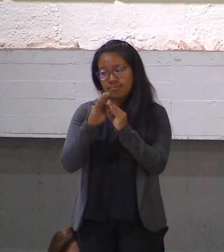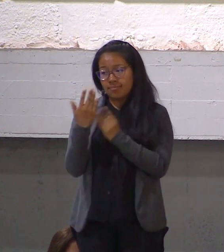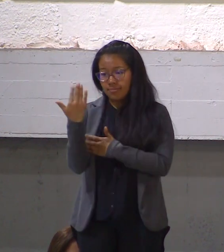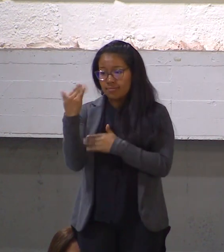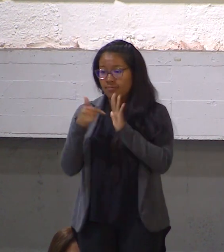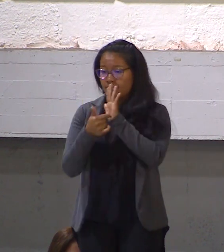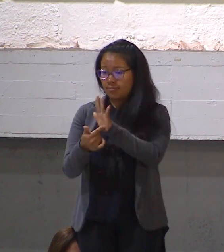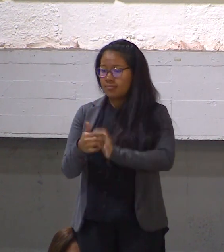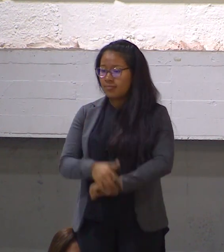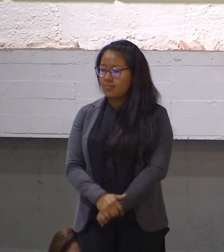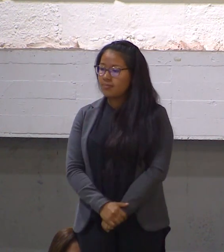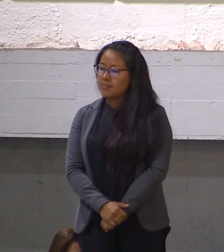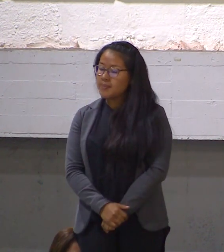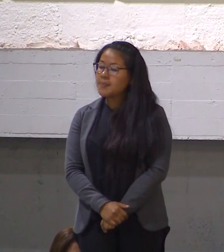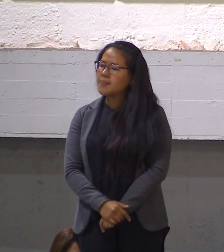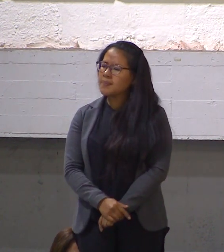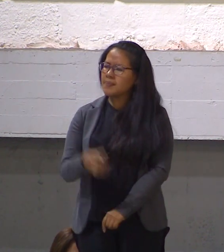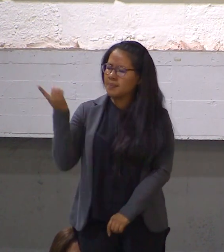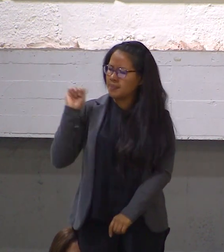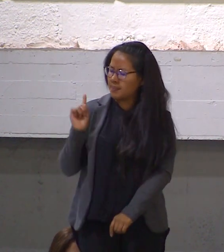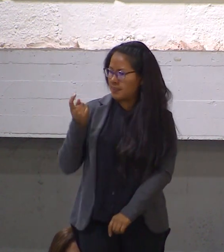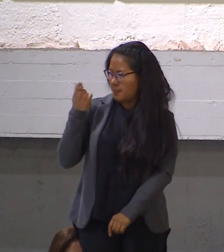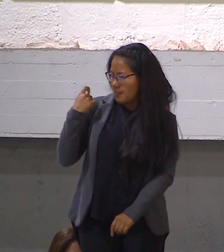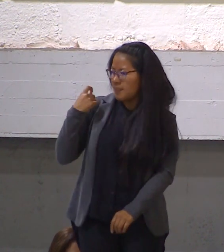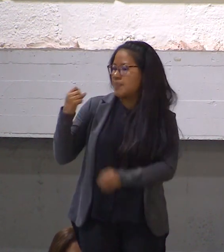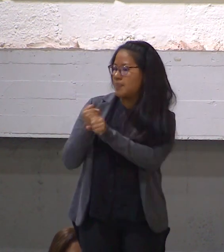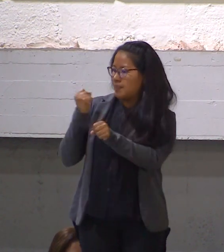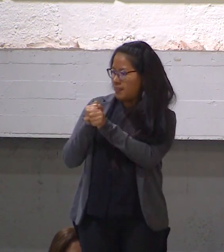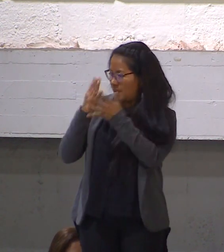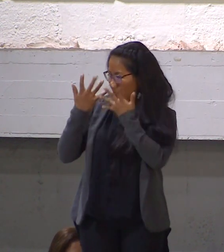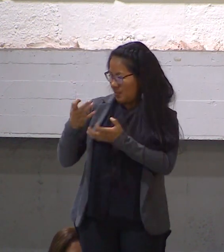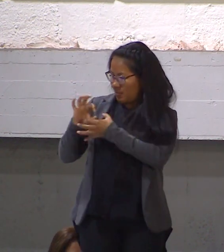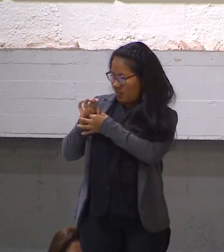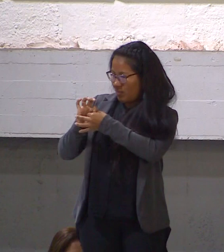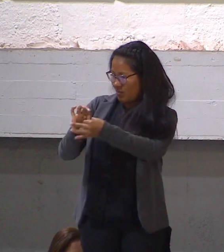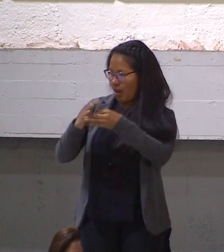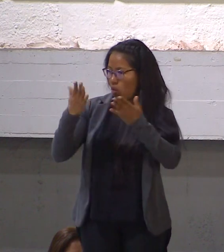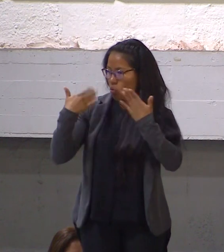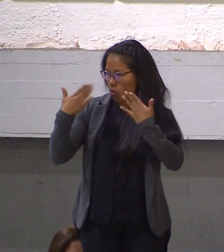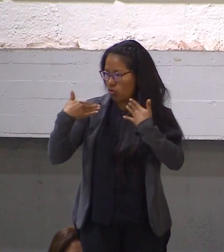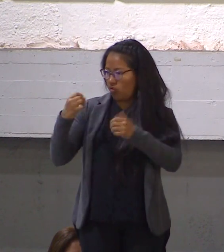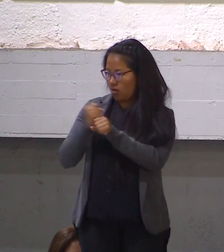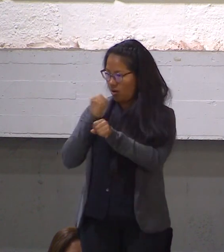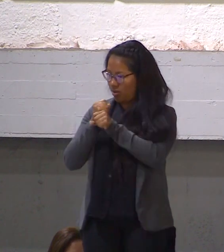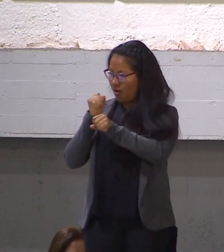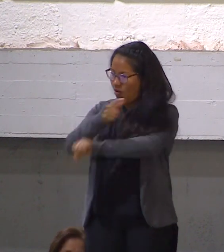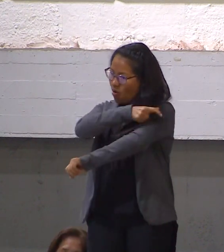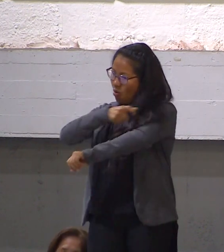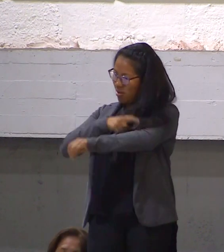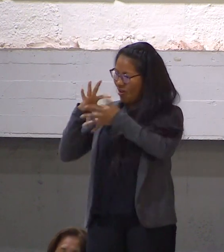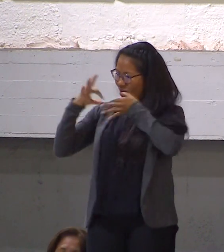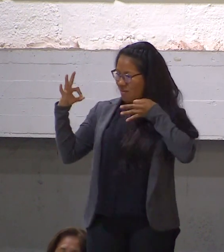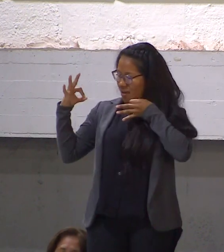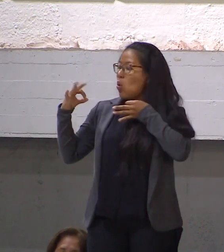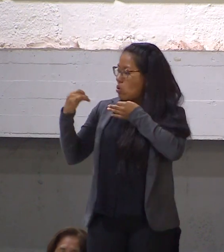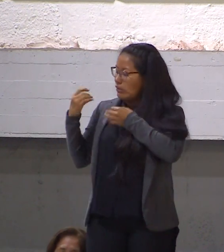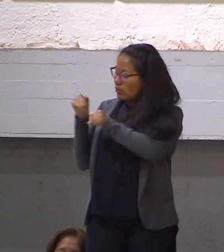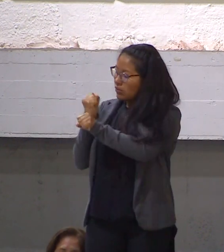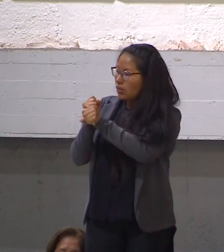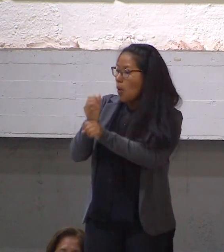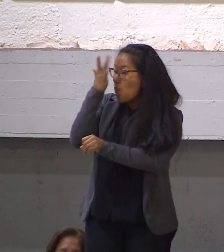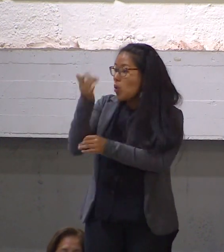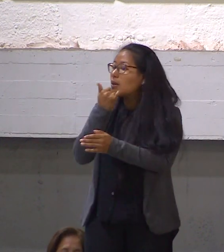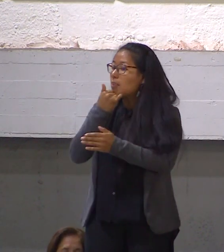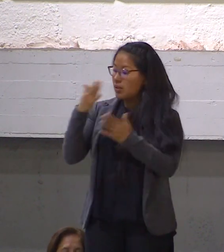últimos años hemos querido trabajar de la mano con la educación física porque sabemos que la educación física es la